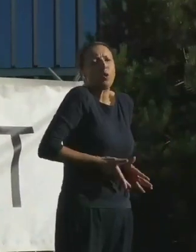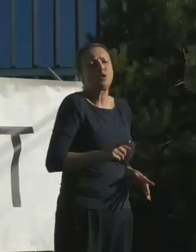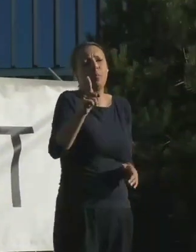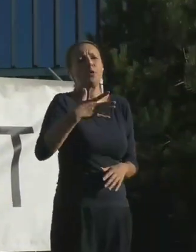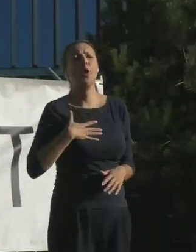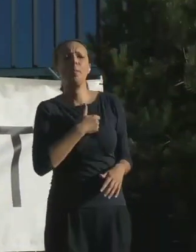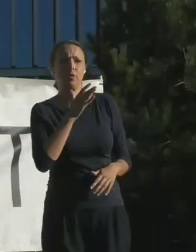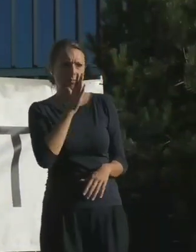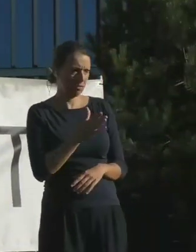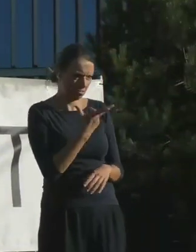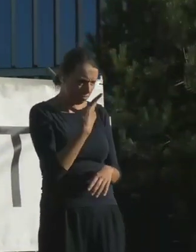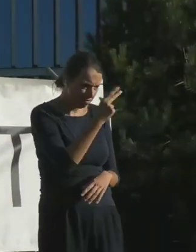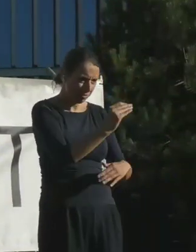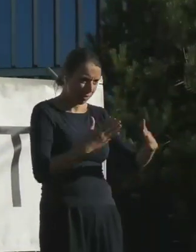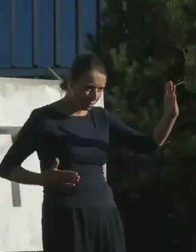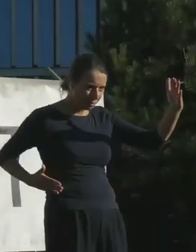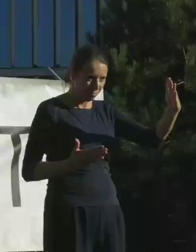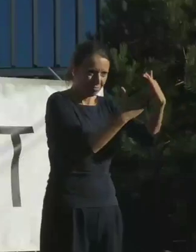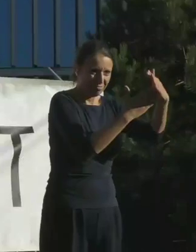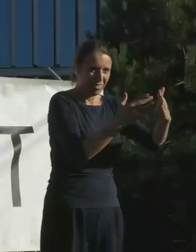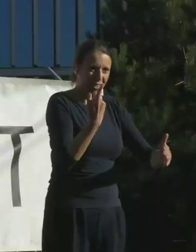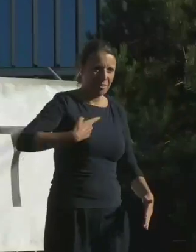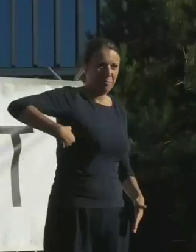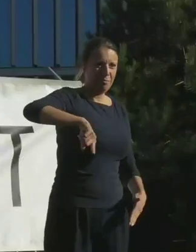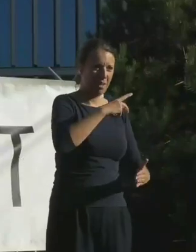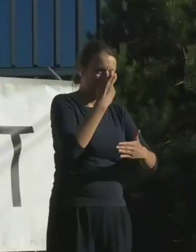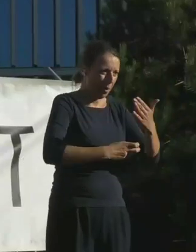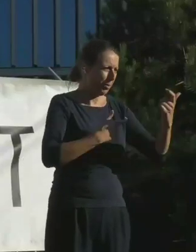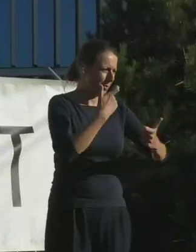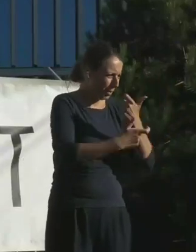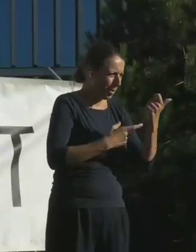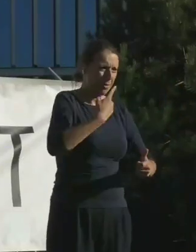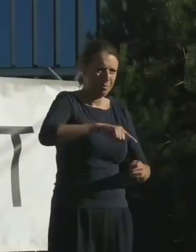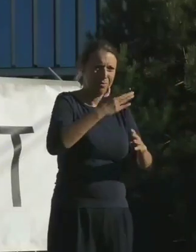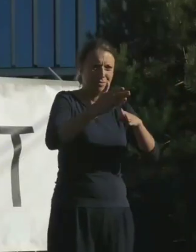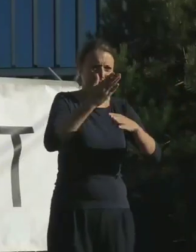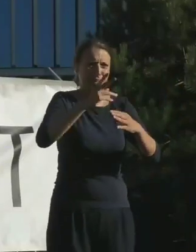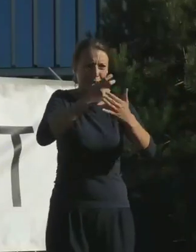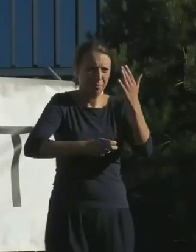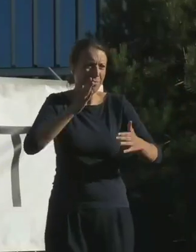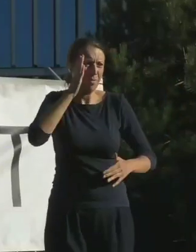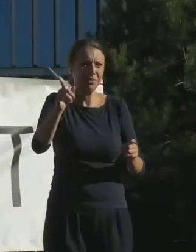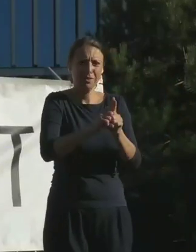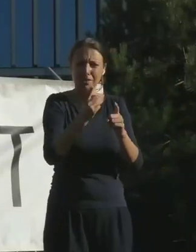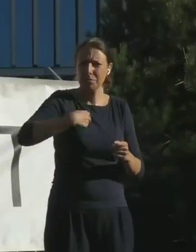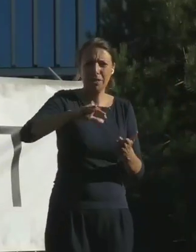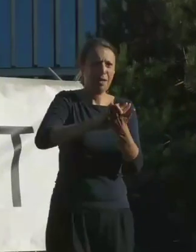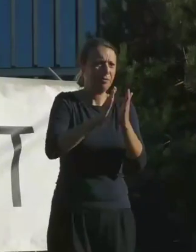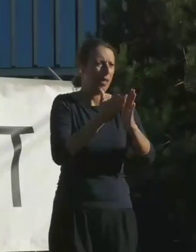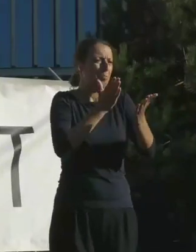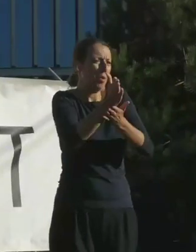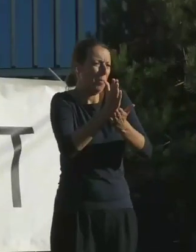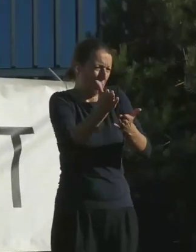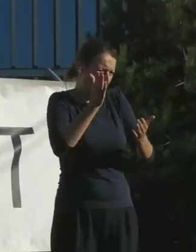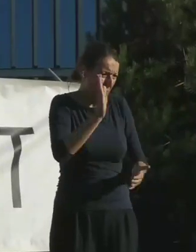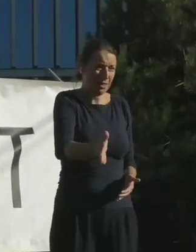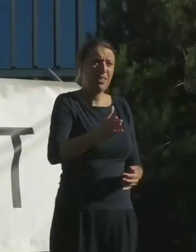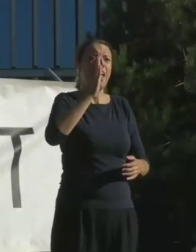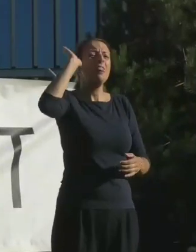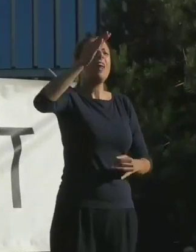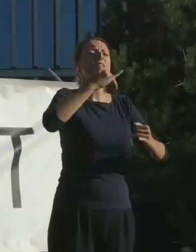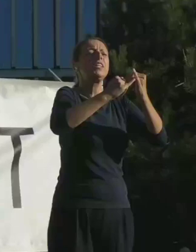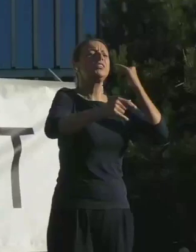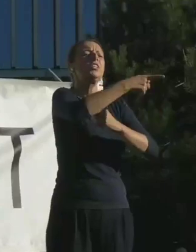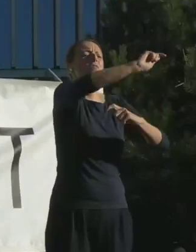Robimy aborcję, będziemy ją robić, będziemy sobie pomagać, nawet jeżeli będziecie wtrącać nas do